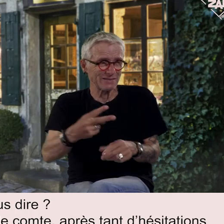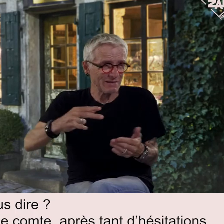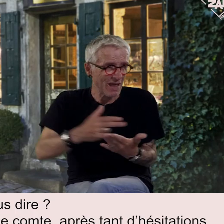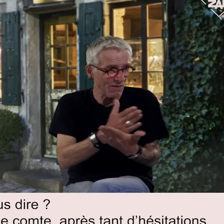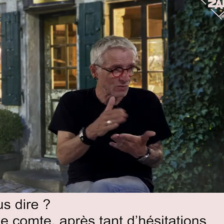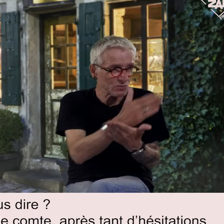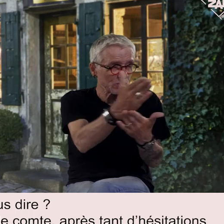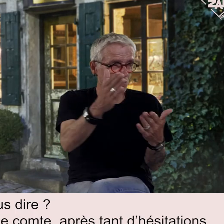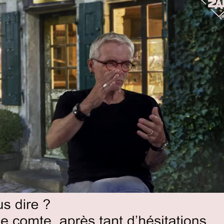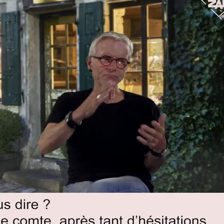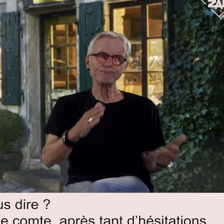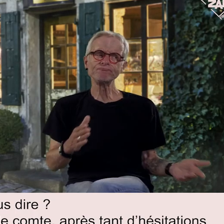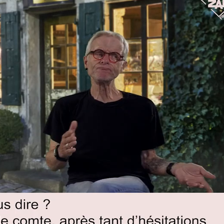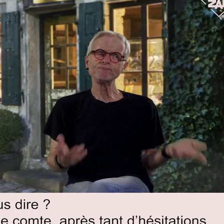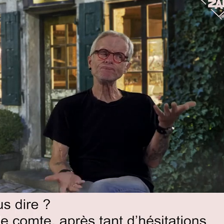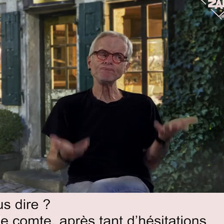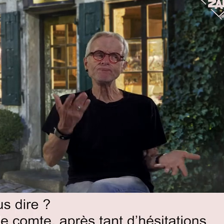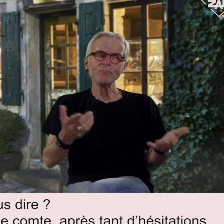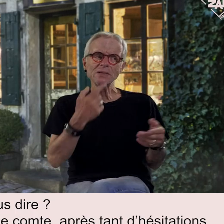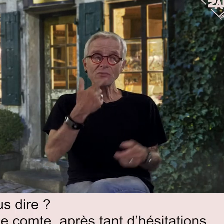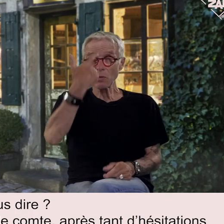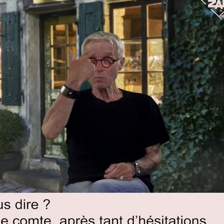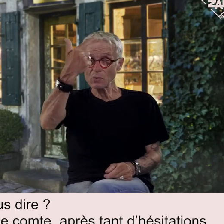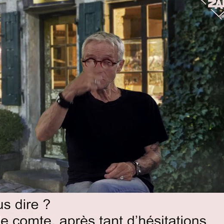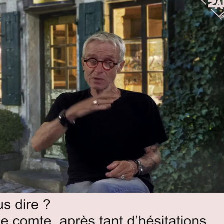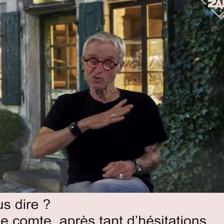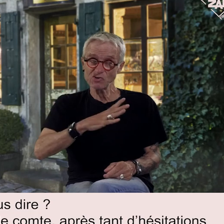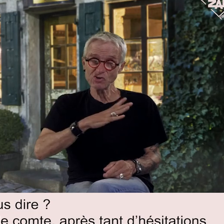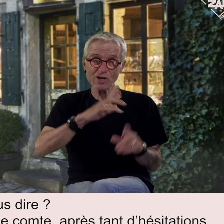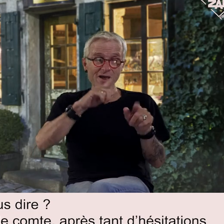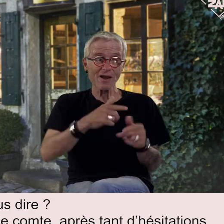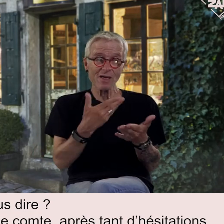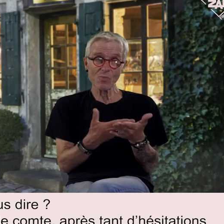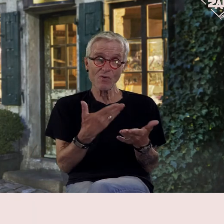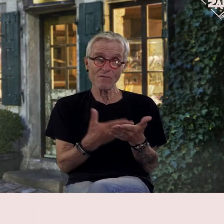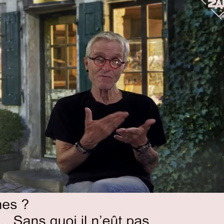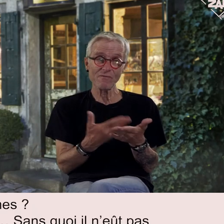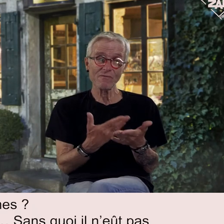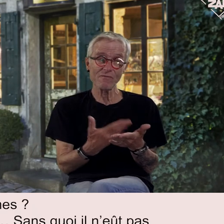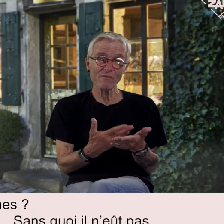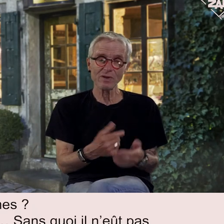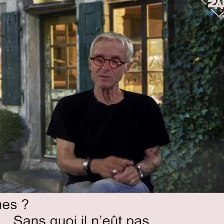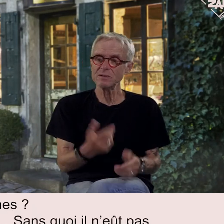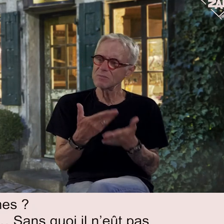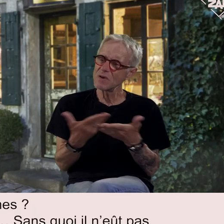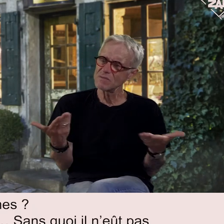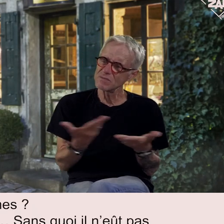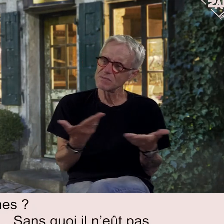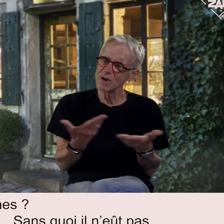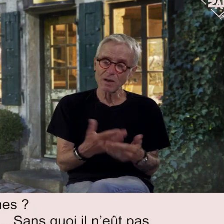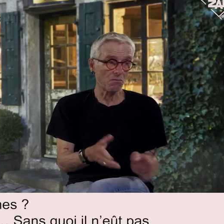incertaine, c'est qu'il a ou qu'il croit avoir entre les mains des armes. Quelles armes ?